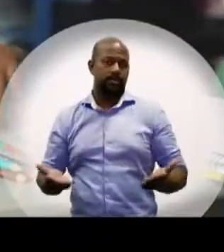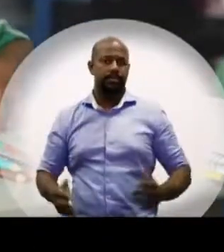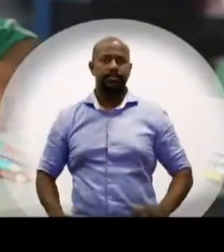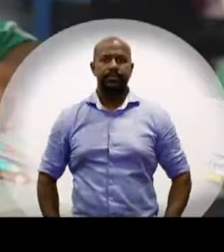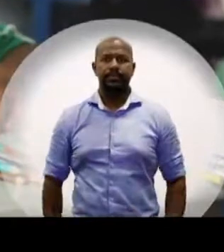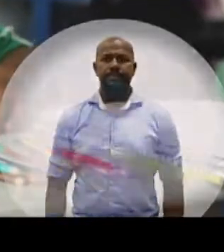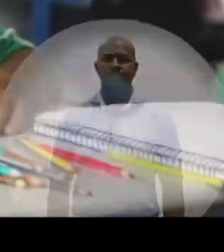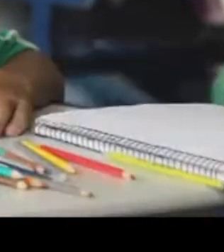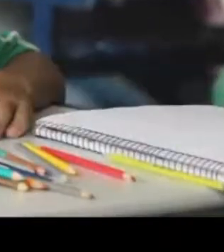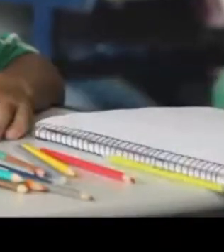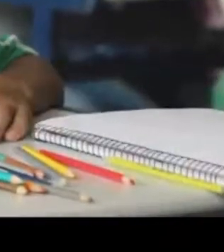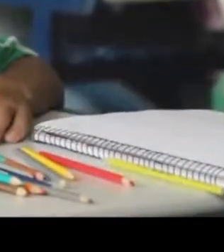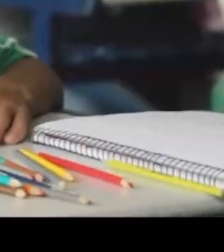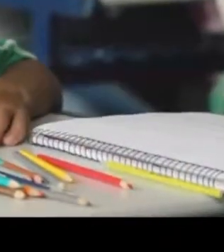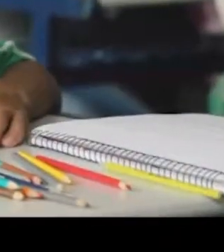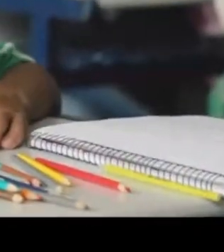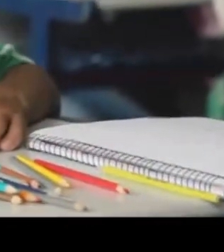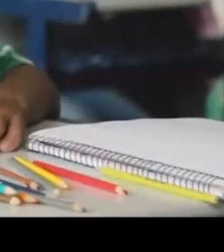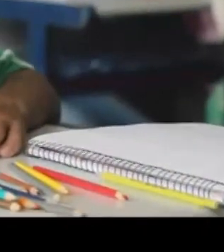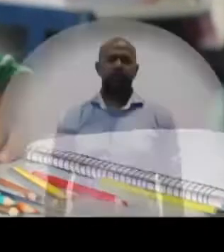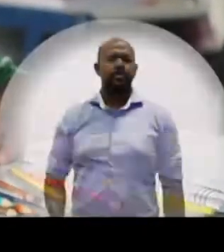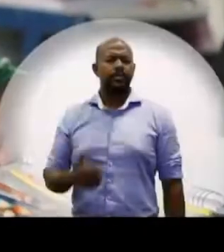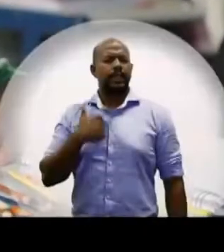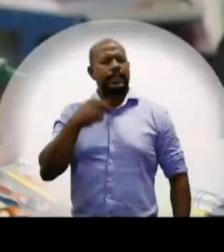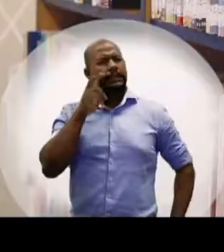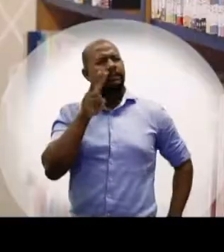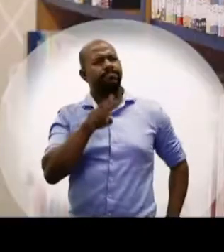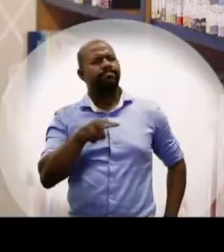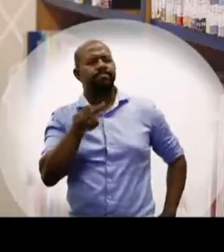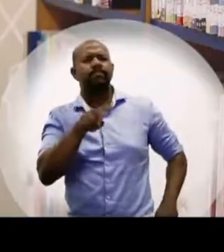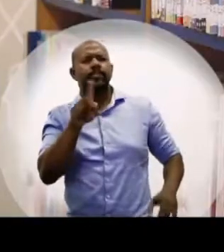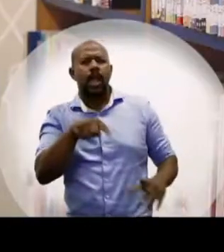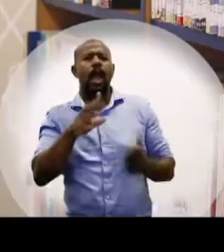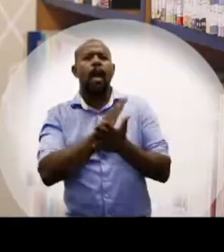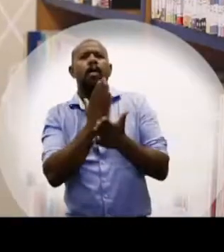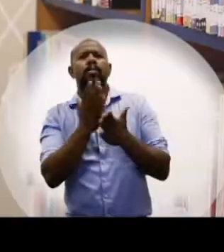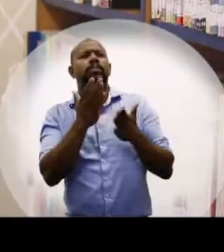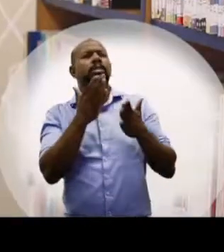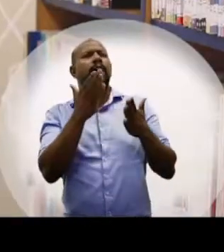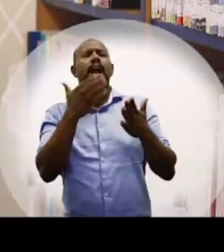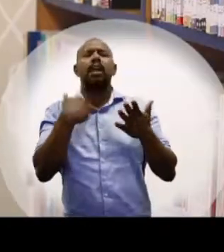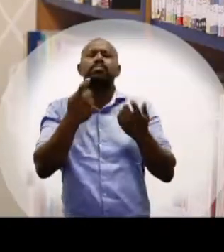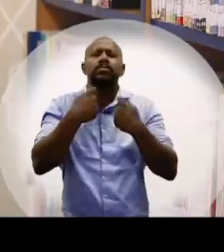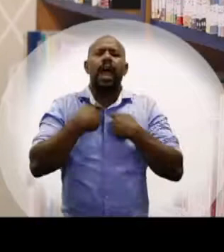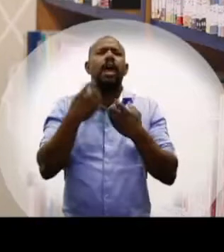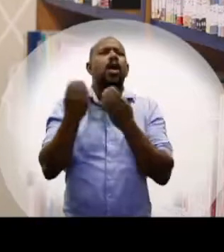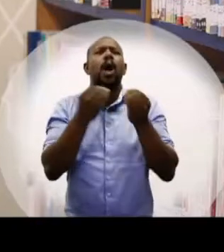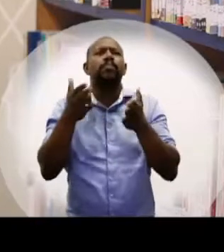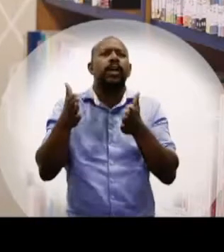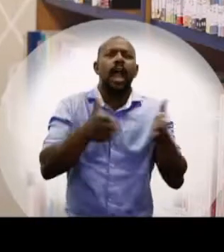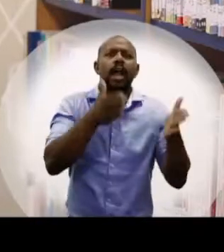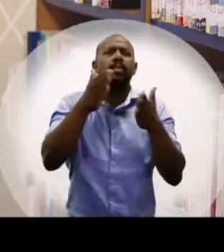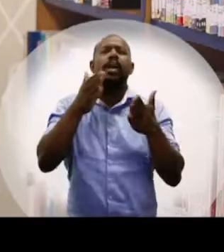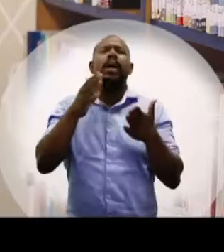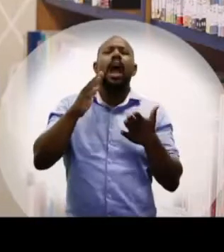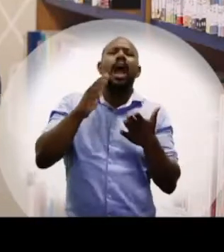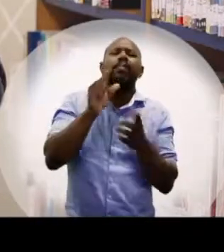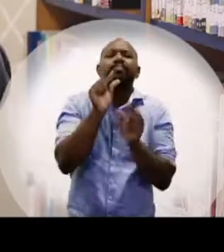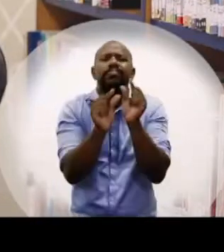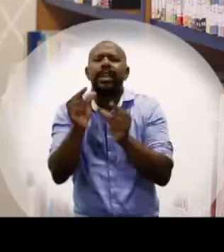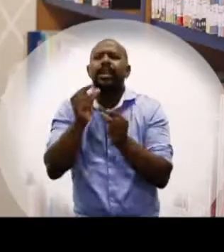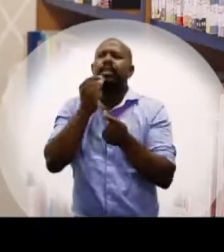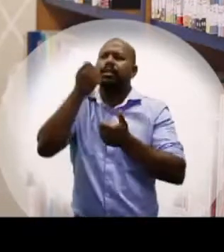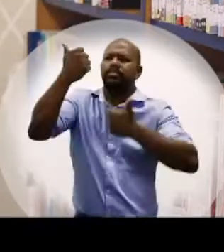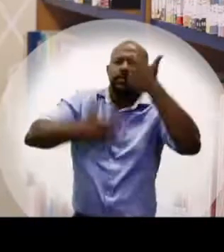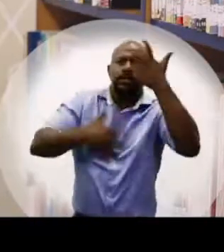Samuel Barbosa, diretor de escola. Poá. Eu vejo que são nortes, são pequenas